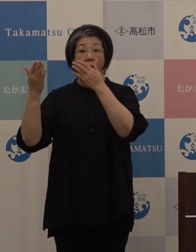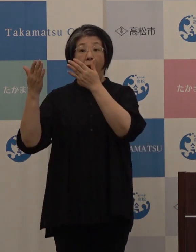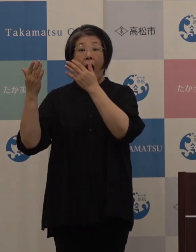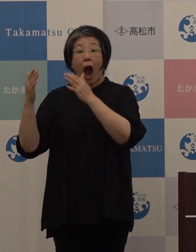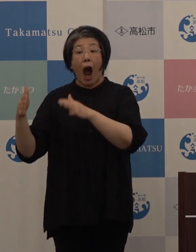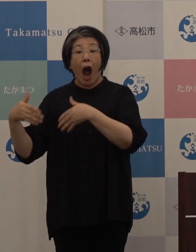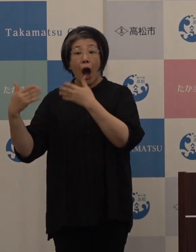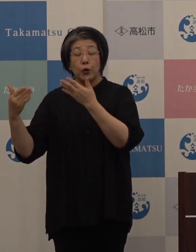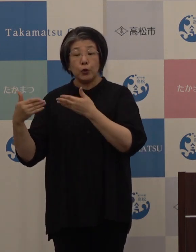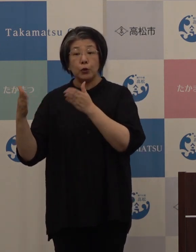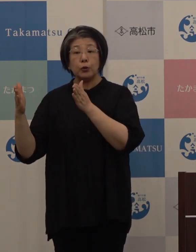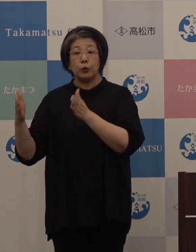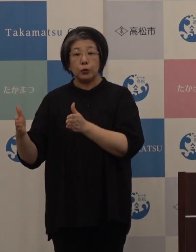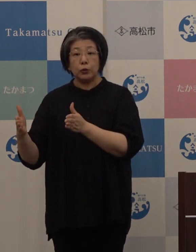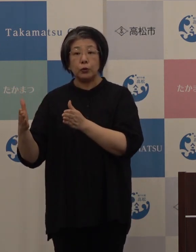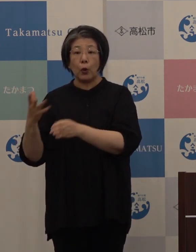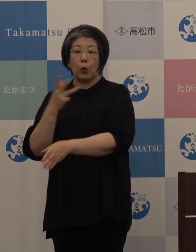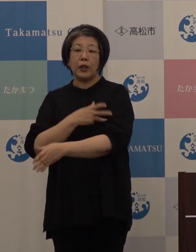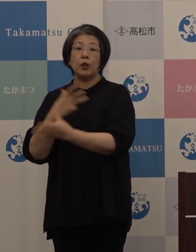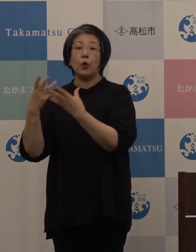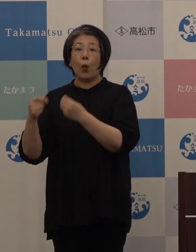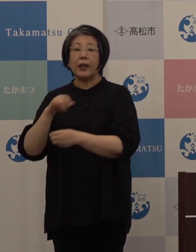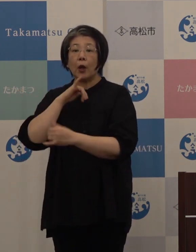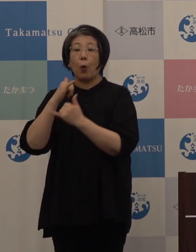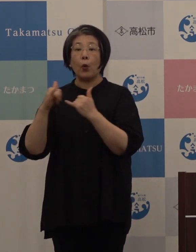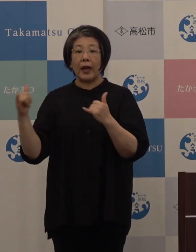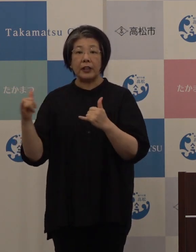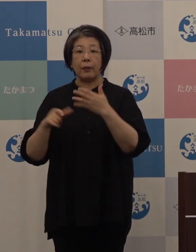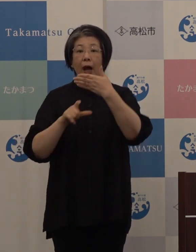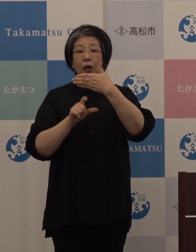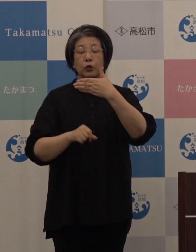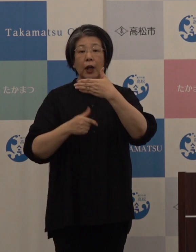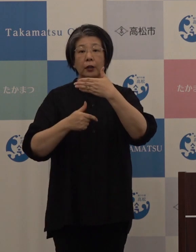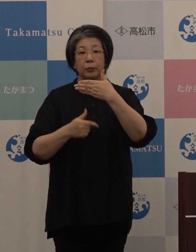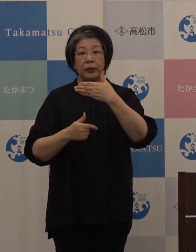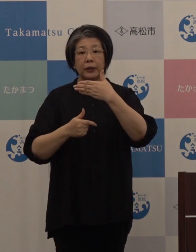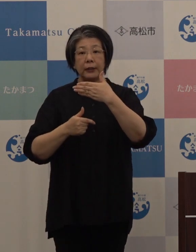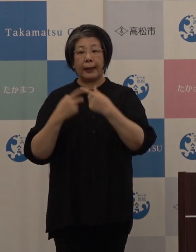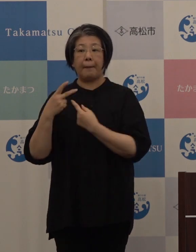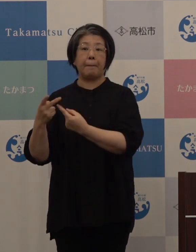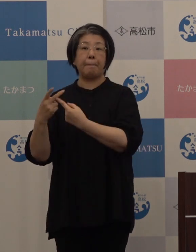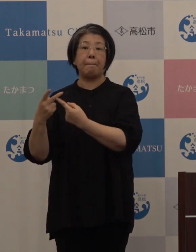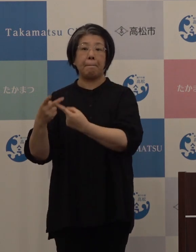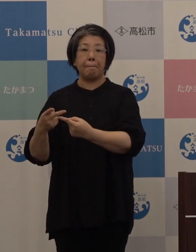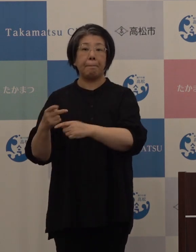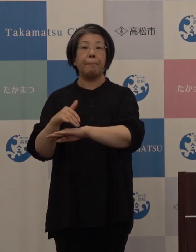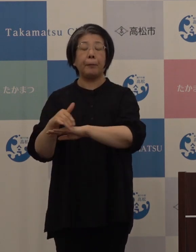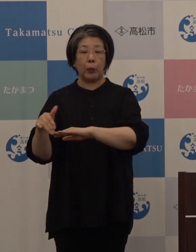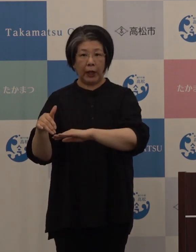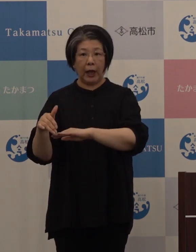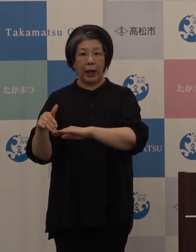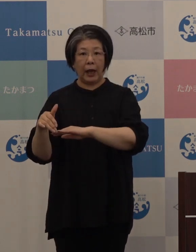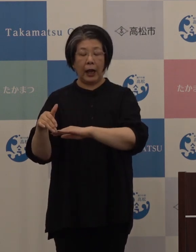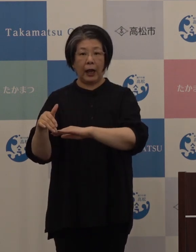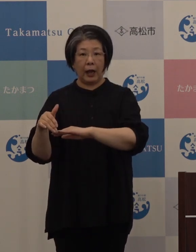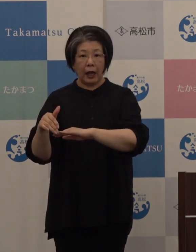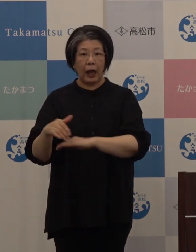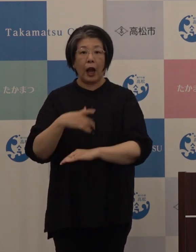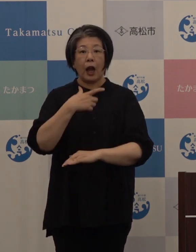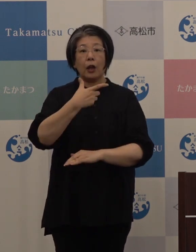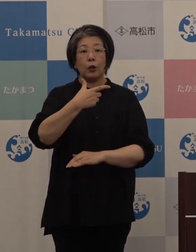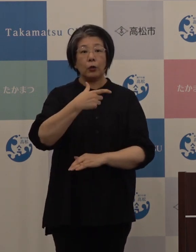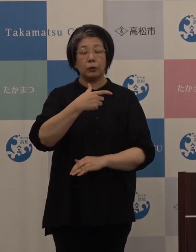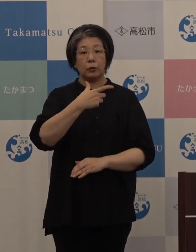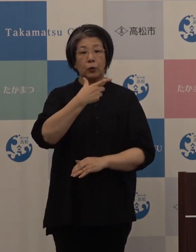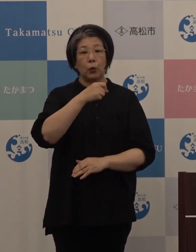けられた高齢者の方などへは9月6日から順次新たな接種券を発送いたします。また64歳以